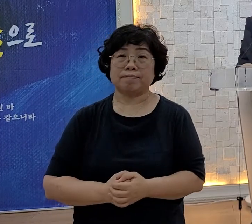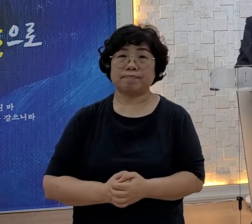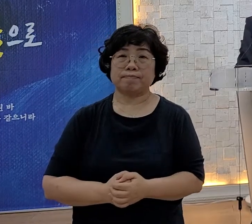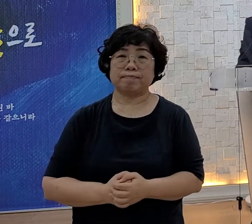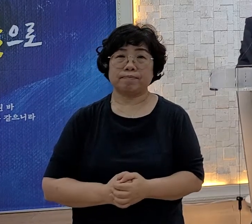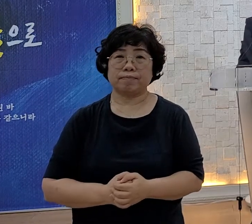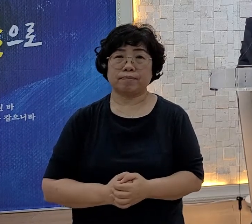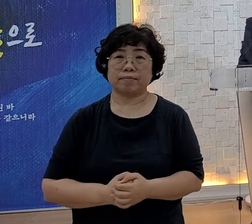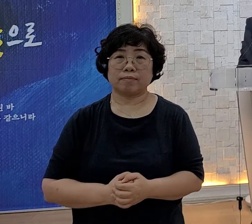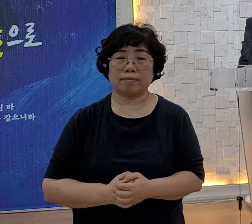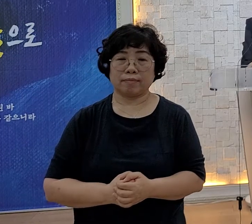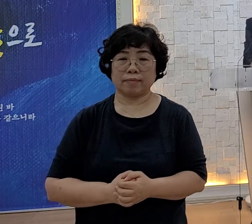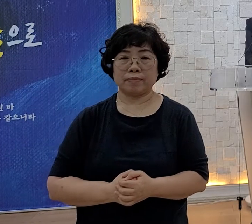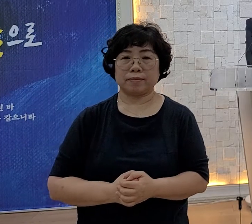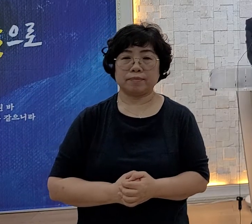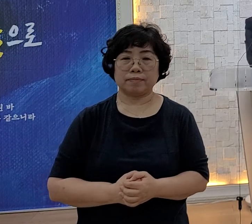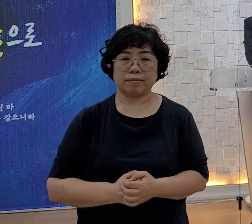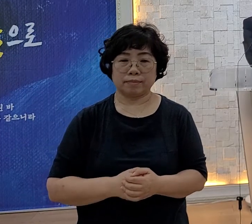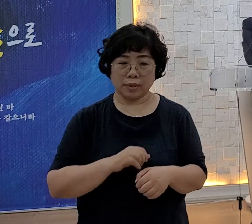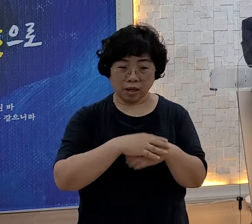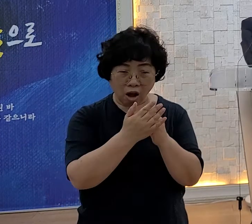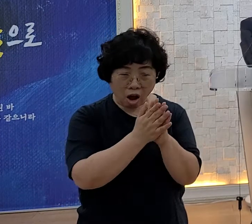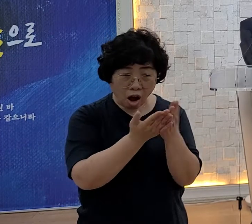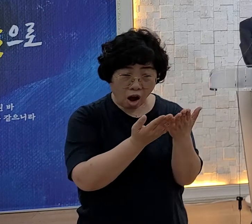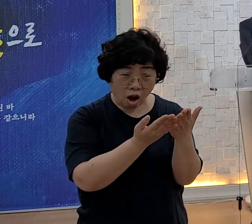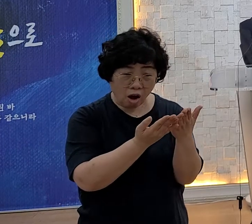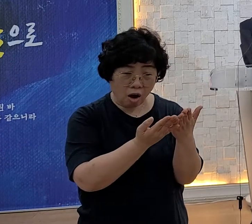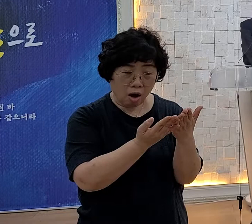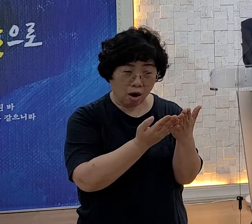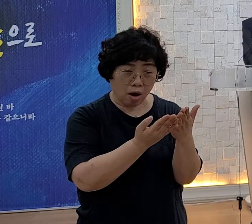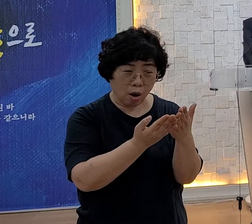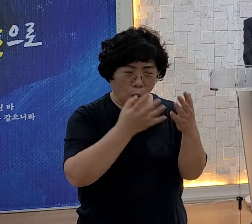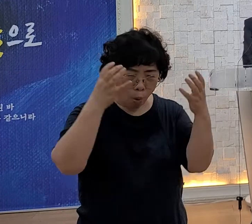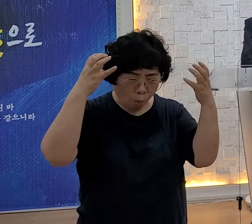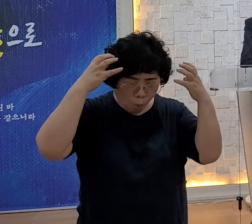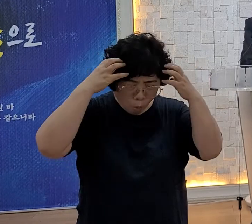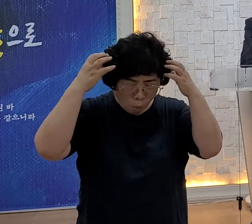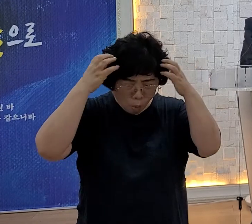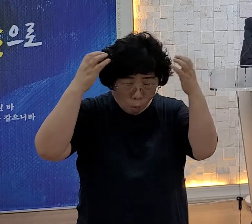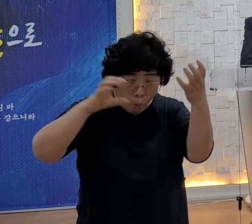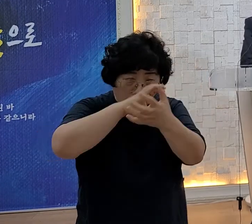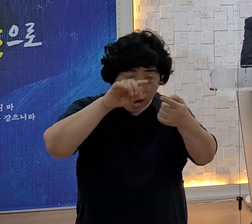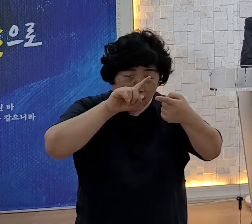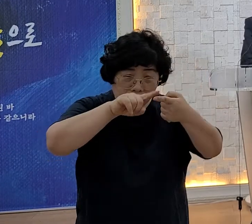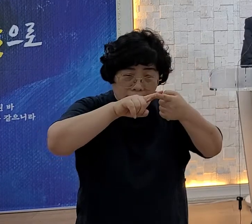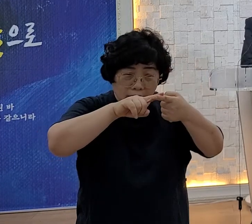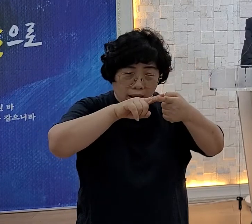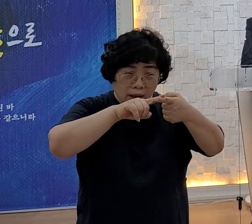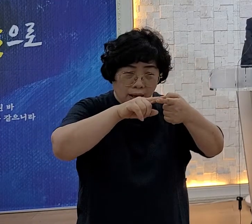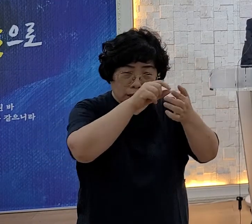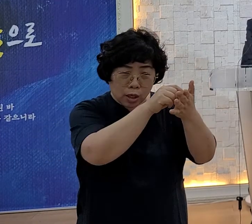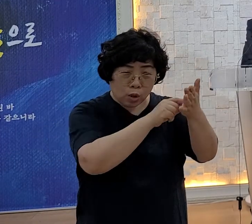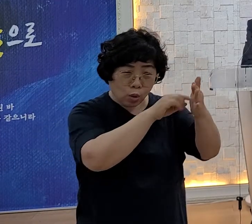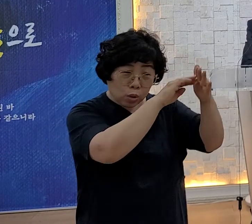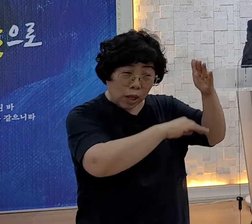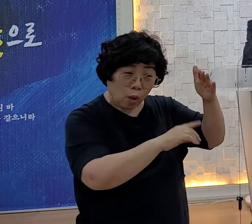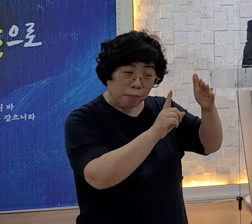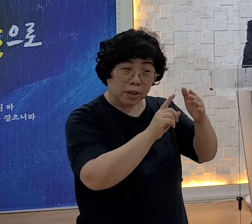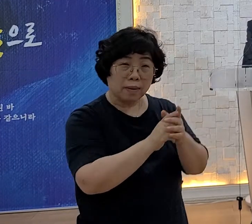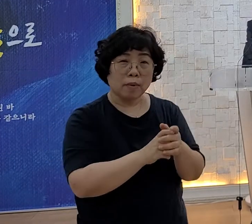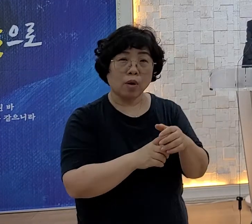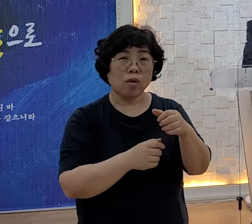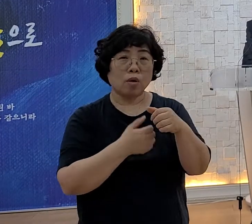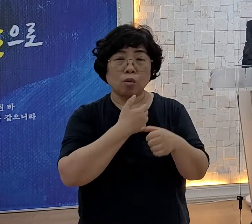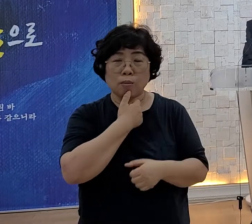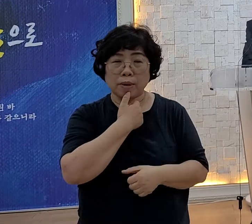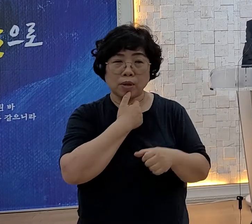해석해서 풀어드렸는데 성경은 그러면 이 문제에 대해서 어떻게 말씀하느냐. 오늘 3절에 한번 보세요. 오늘